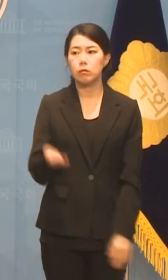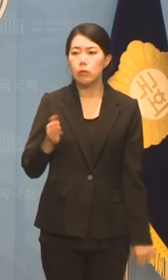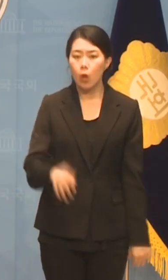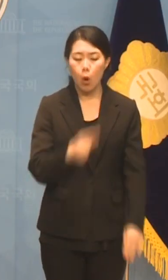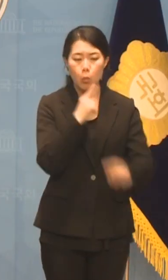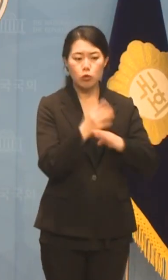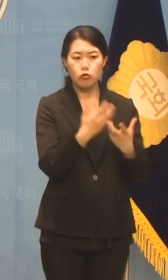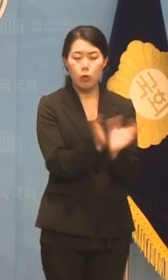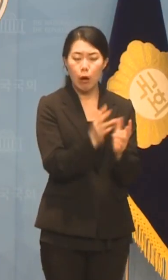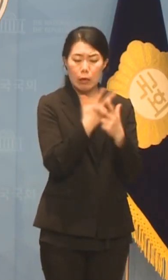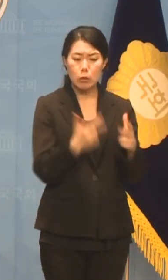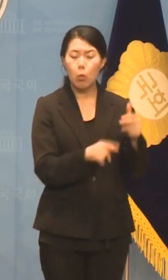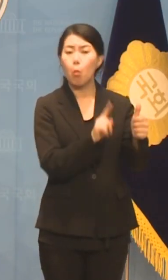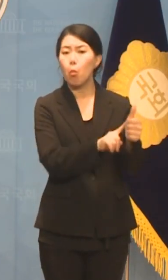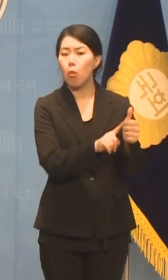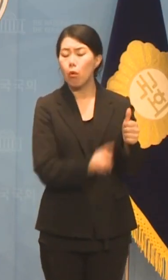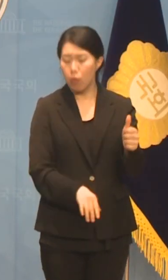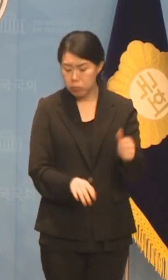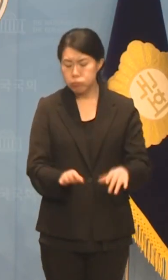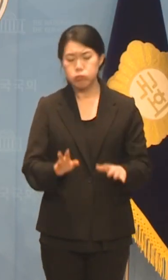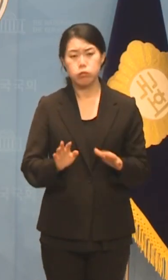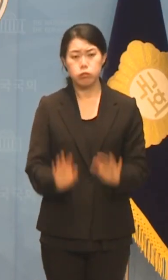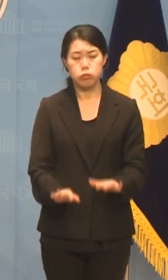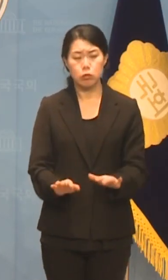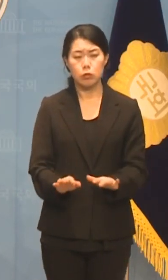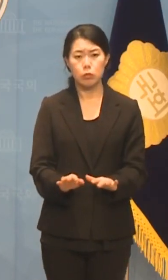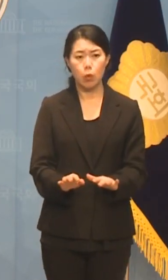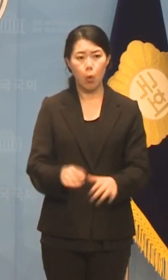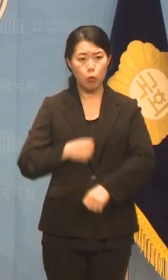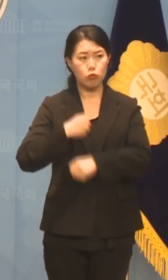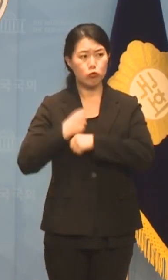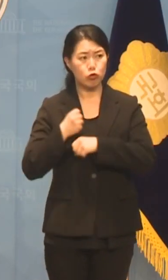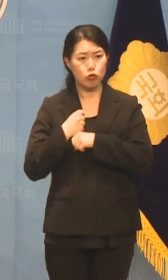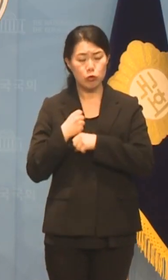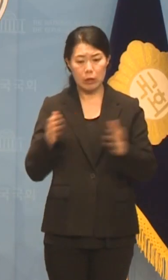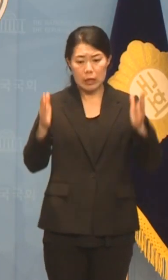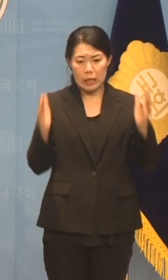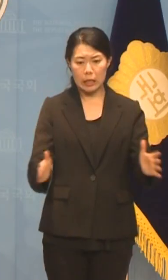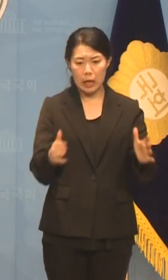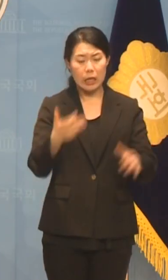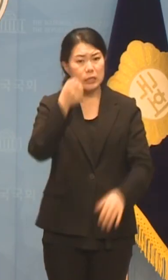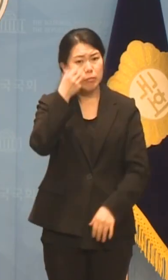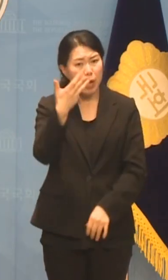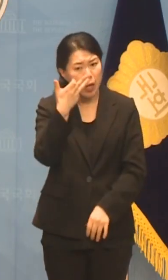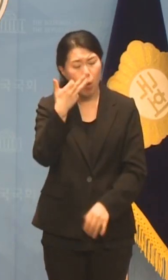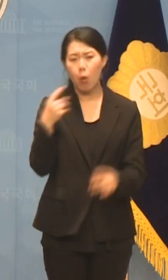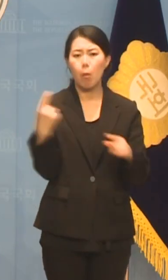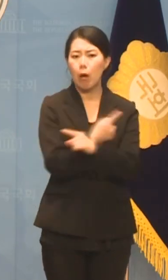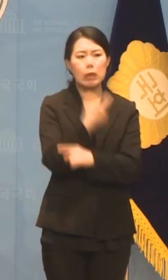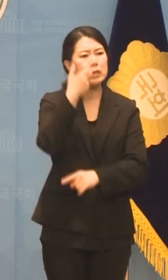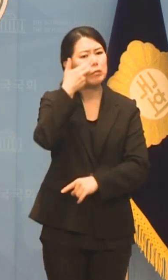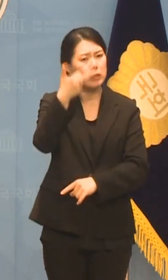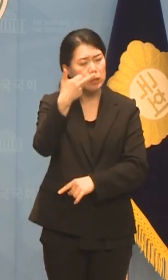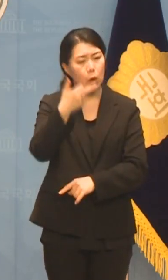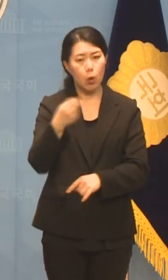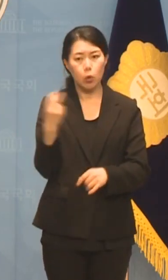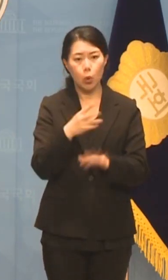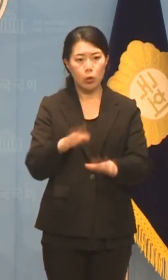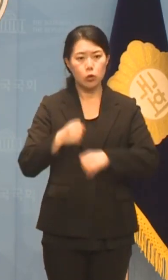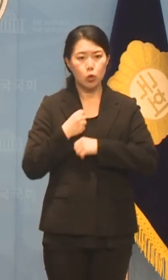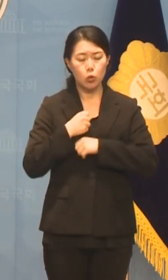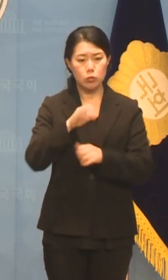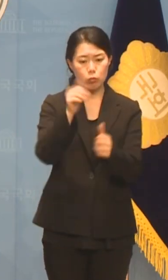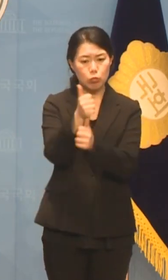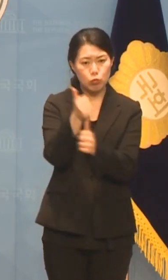민주당 이재명 후보는 병 복무 기간을 18개월에서 10개월로 단축하고 전투 부사관을